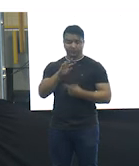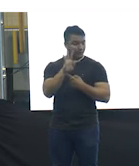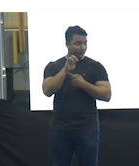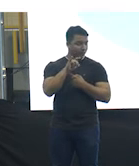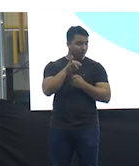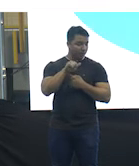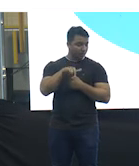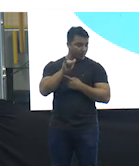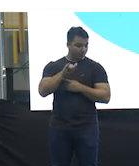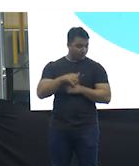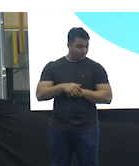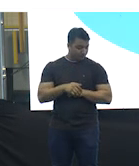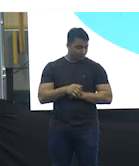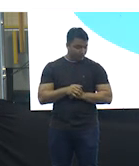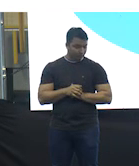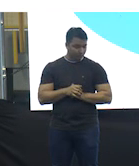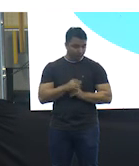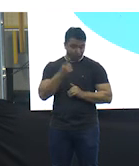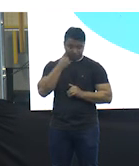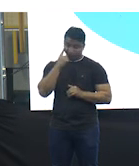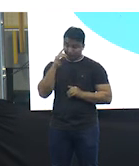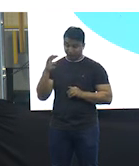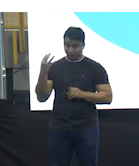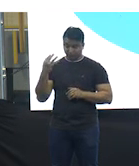agora. Presta atenção.